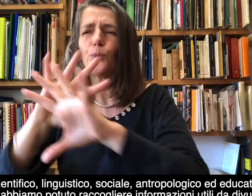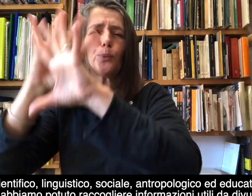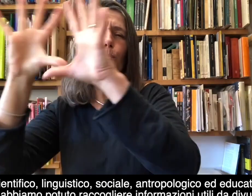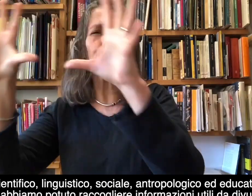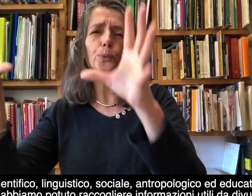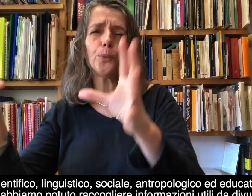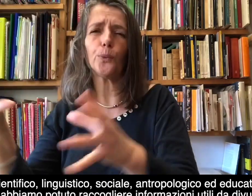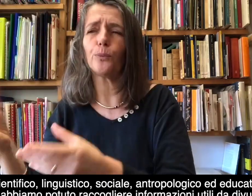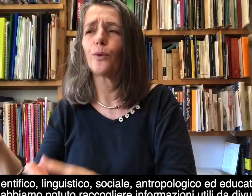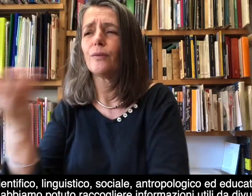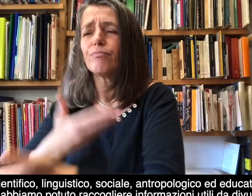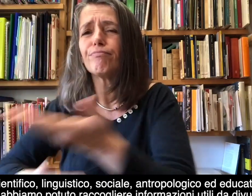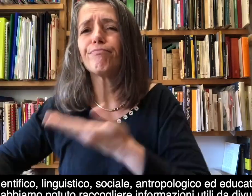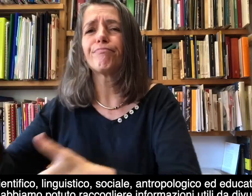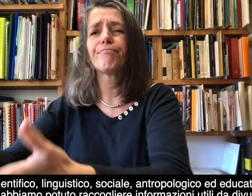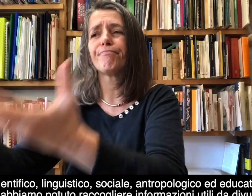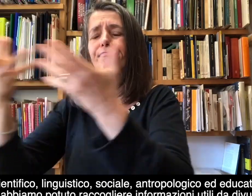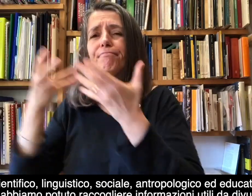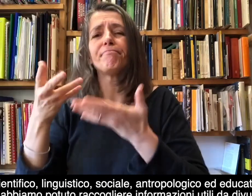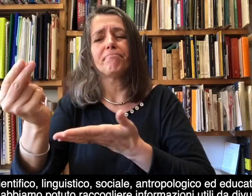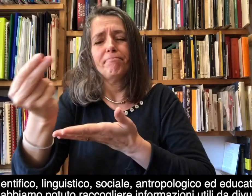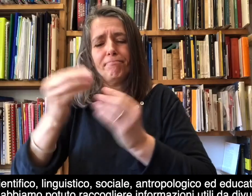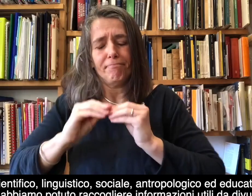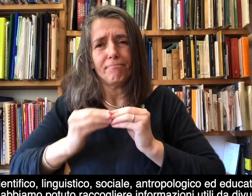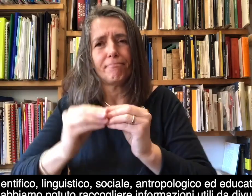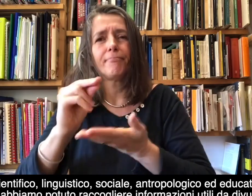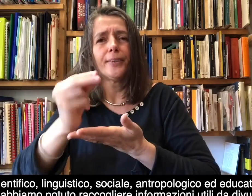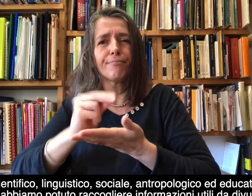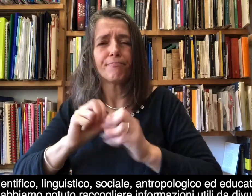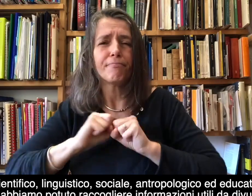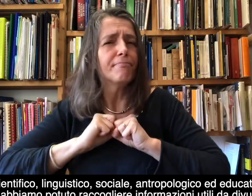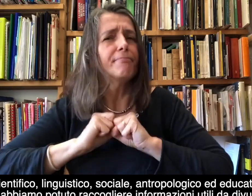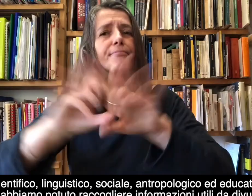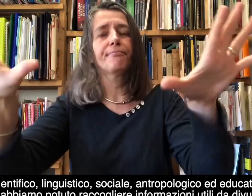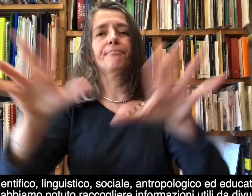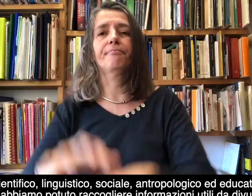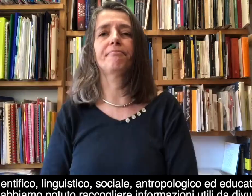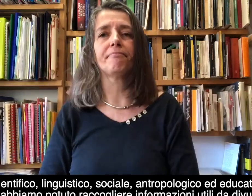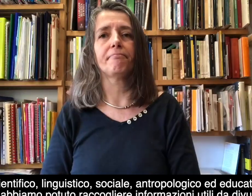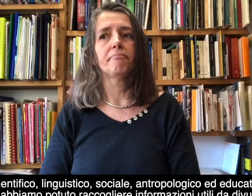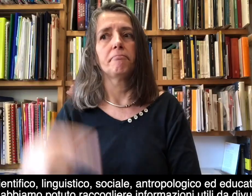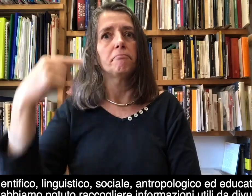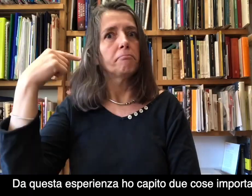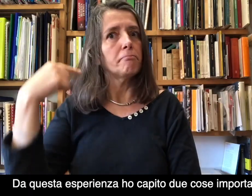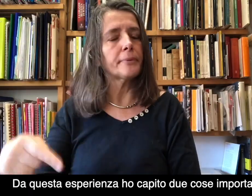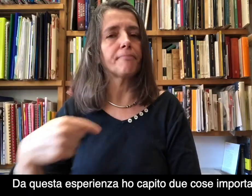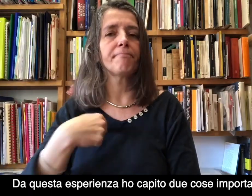ed educativo noi abbiamo potuto raccogliere informazioni utili da divulgare